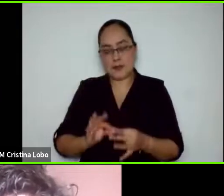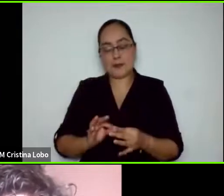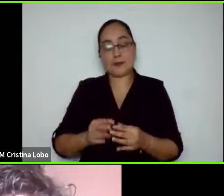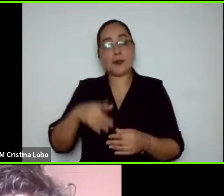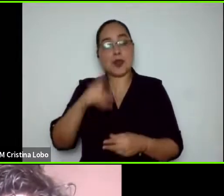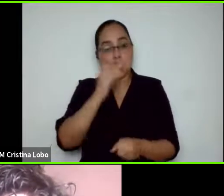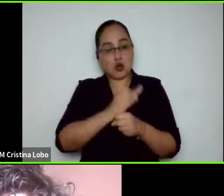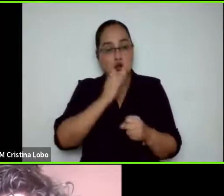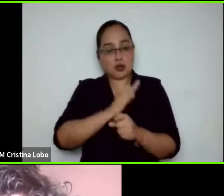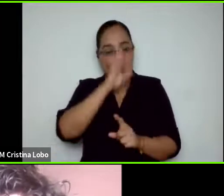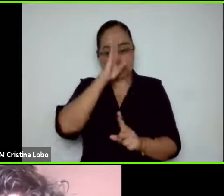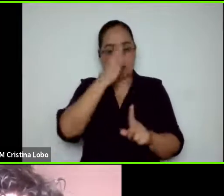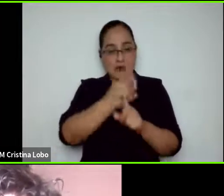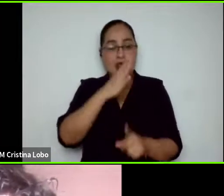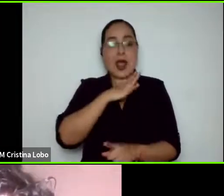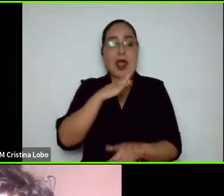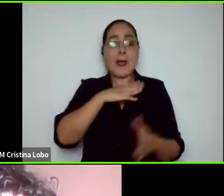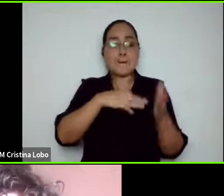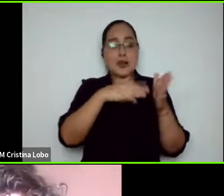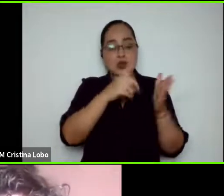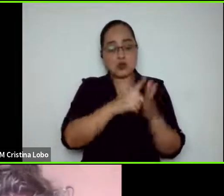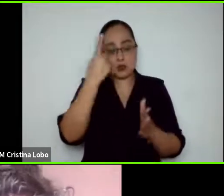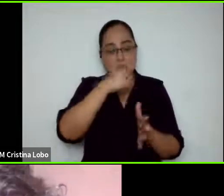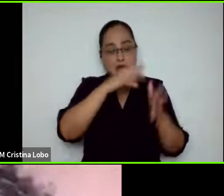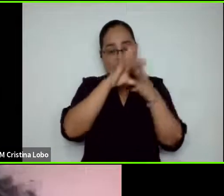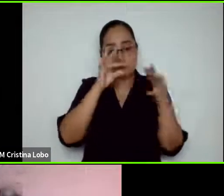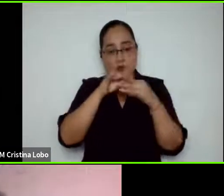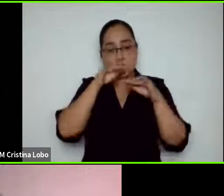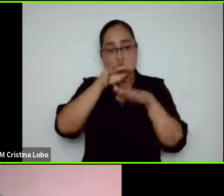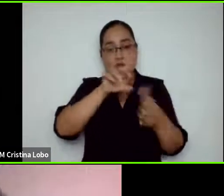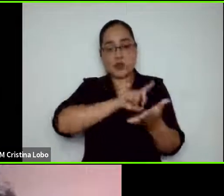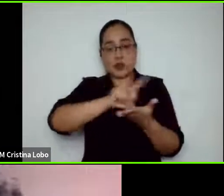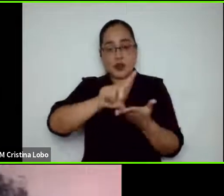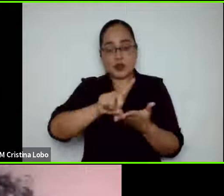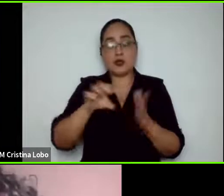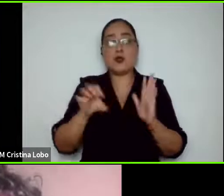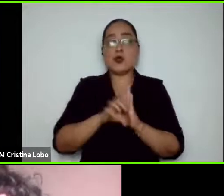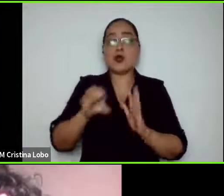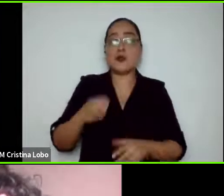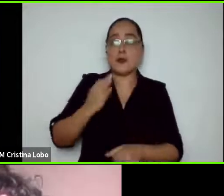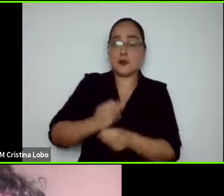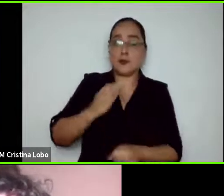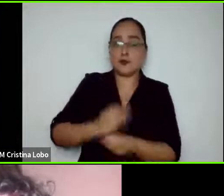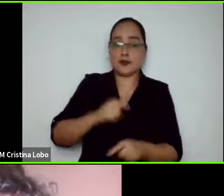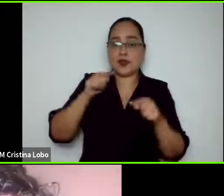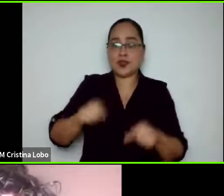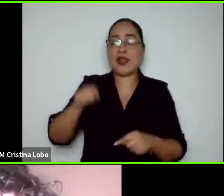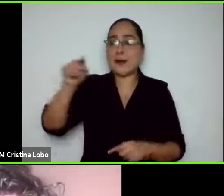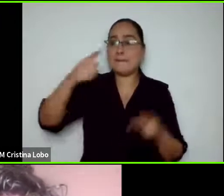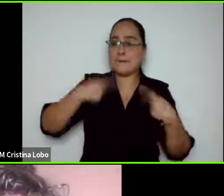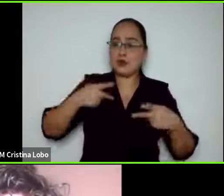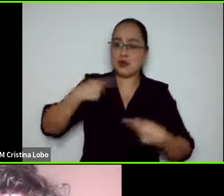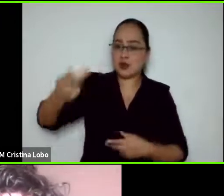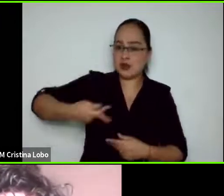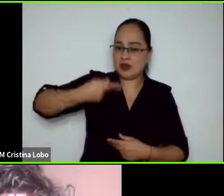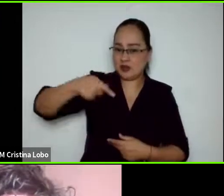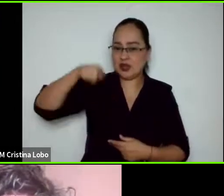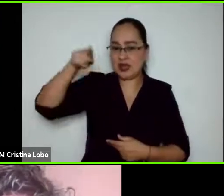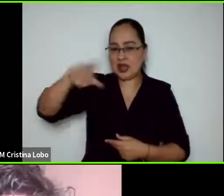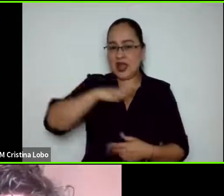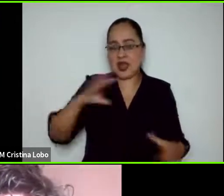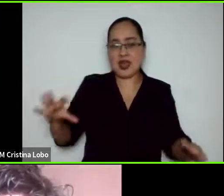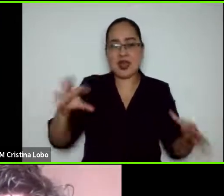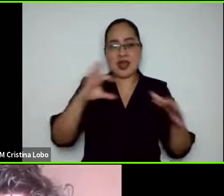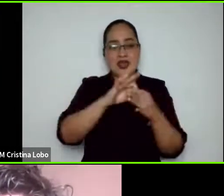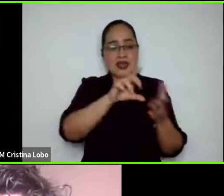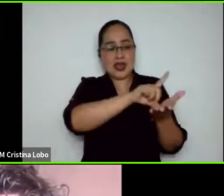interpretar derechos fundamentales, ¿no? Porque los derechos, ya menciona aquí quien nos hace la pregunta, son normalmente principios y no reglas,